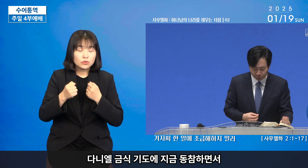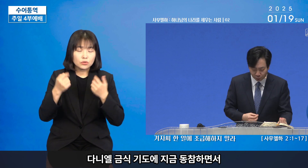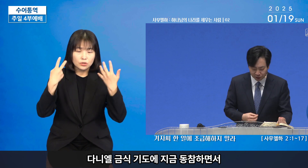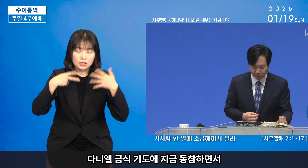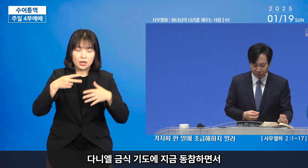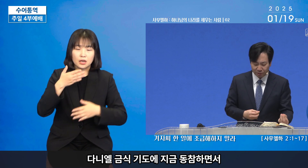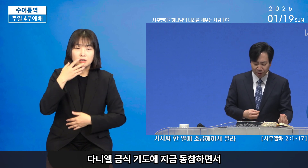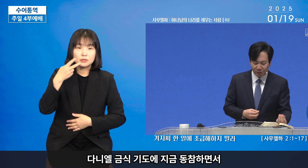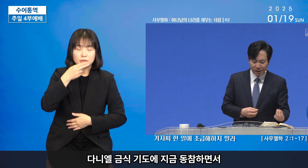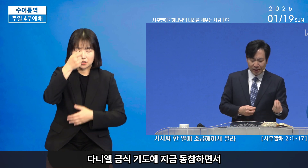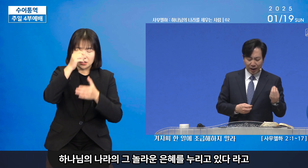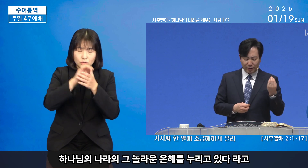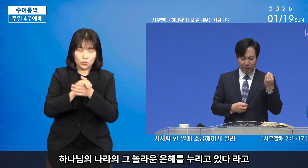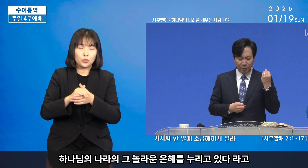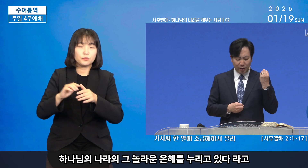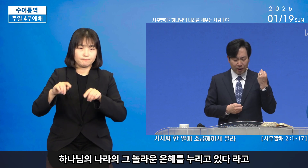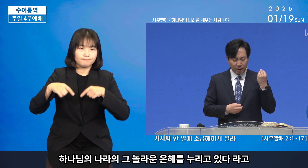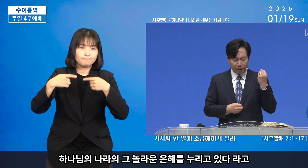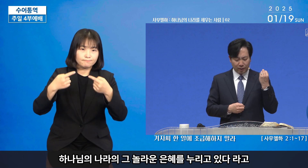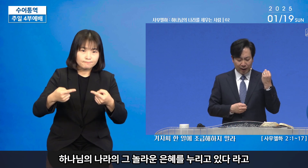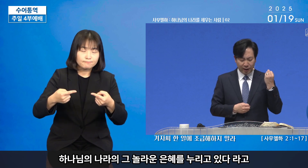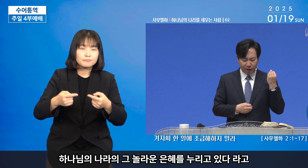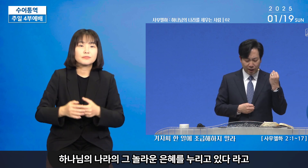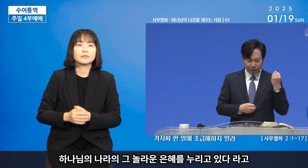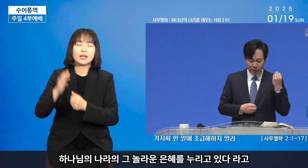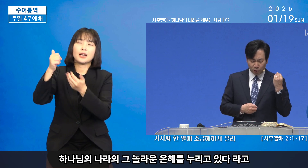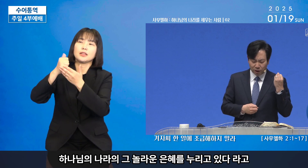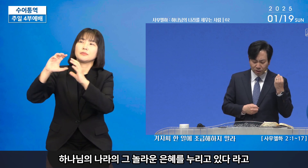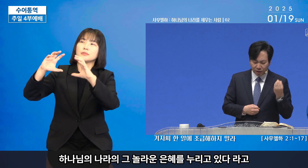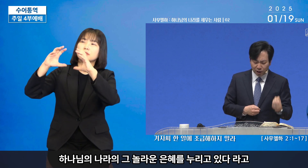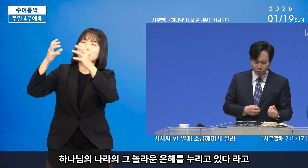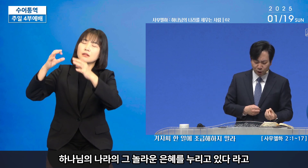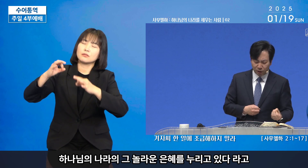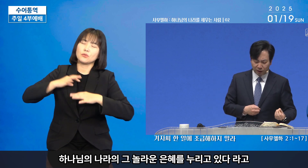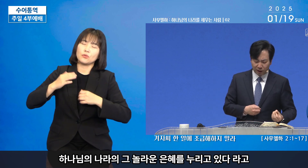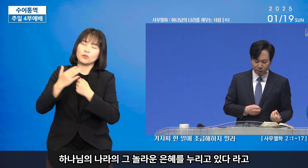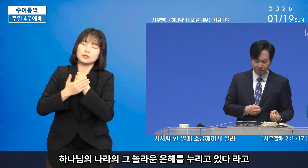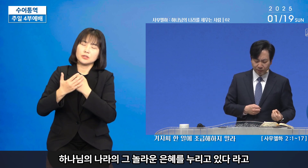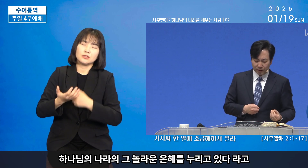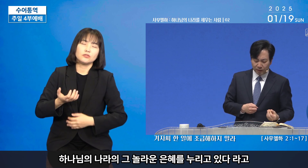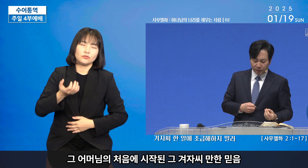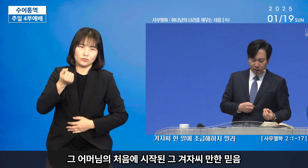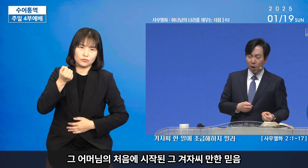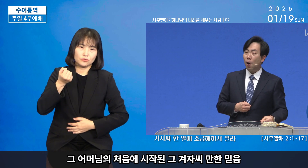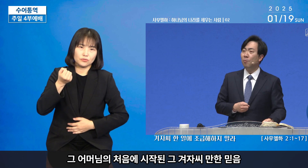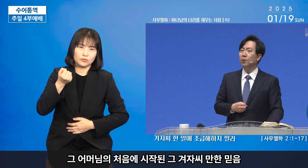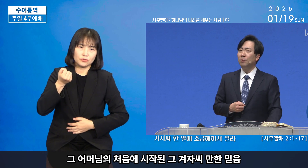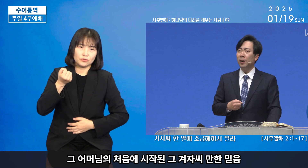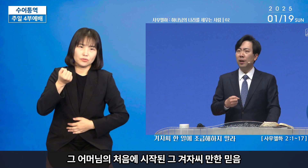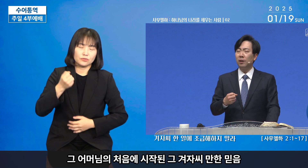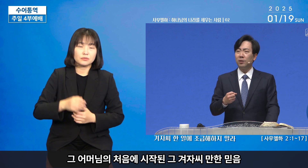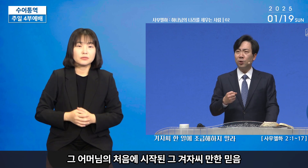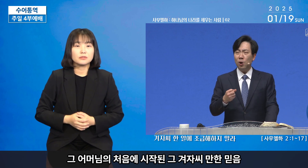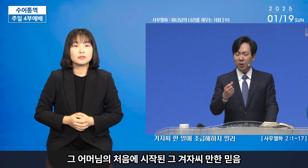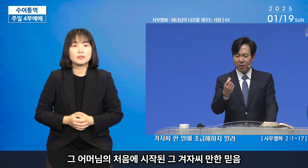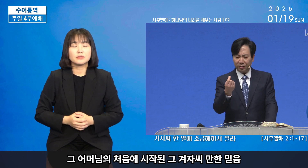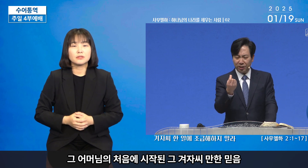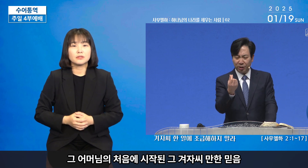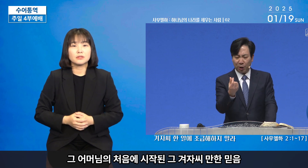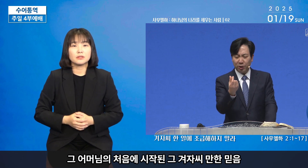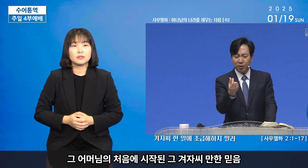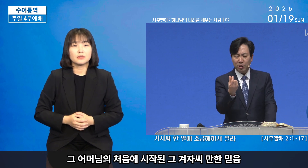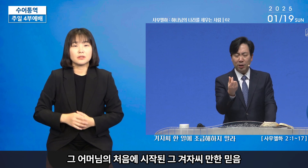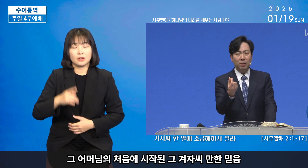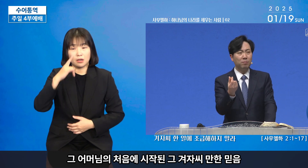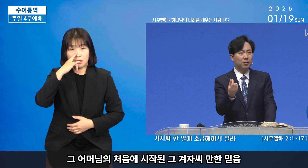기도에 지금 동참하면서 하나님의 나라의 그 놀라운 은혜를 누리고 있다라고. 그 어머님의 처음에 시작된